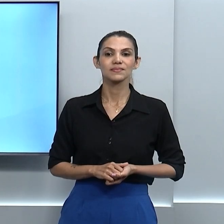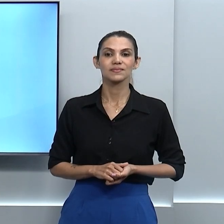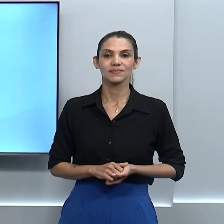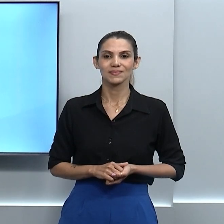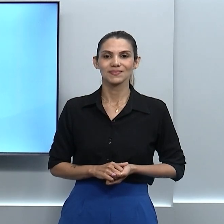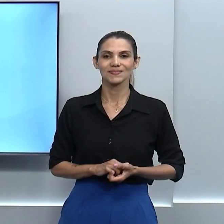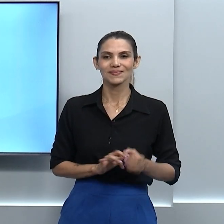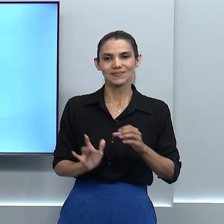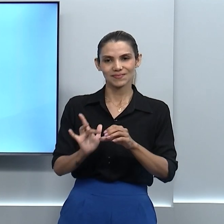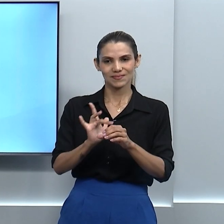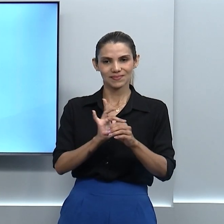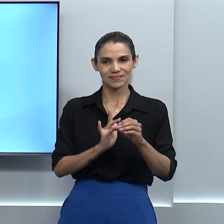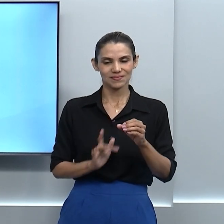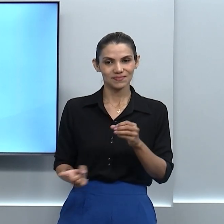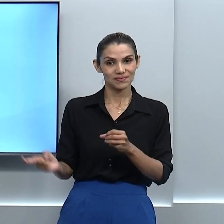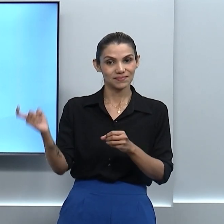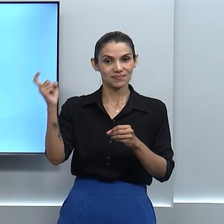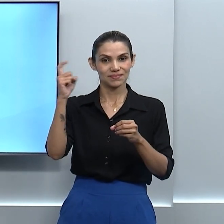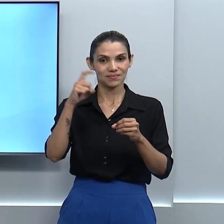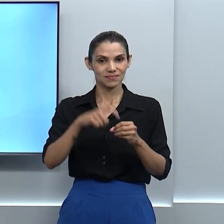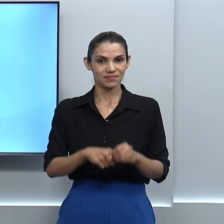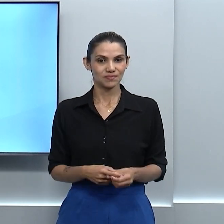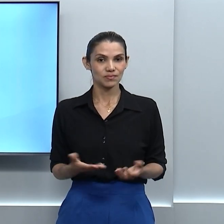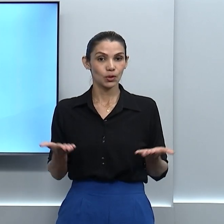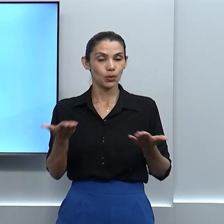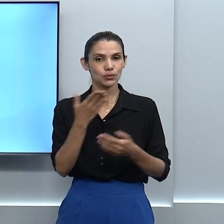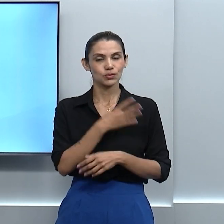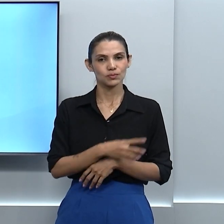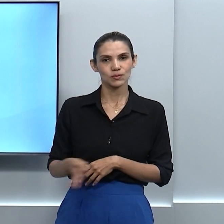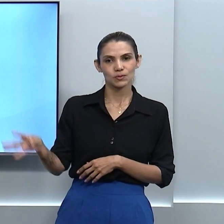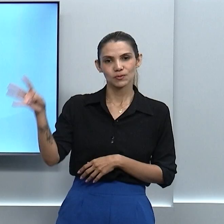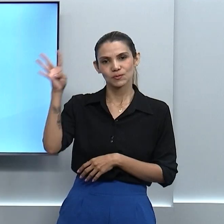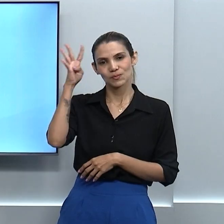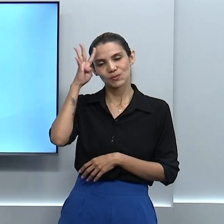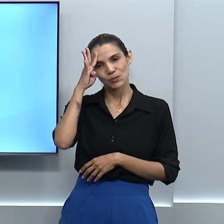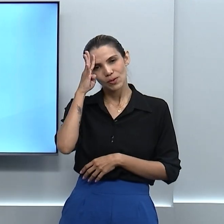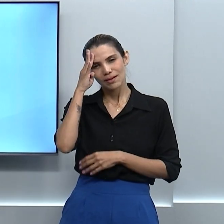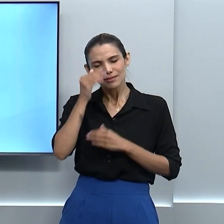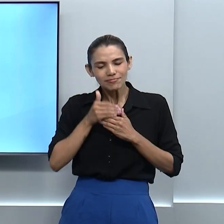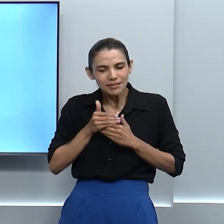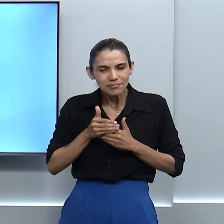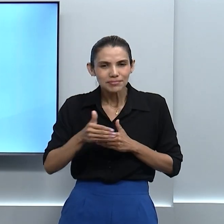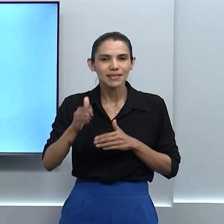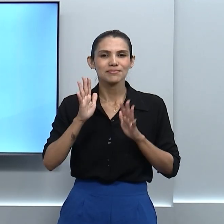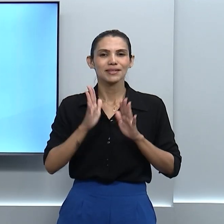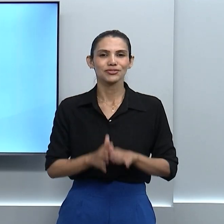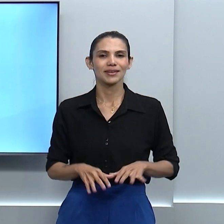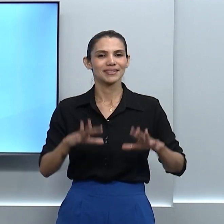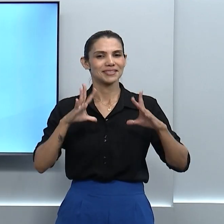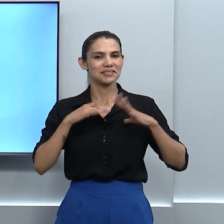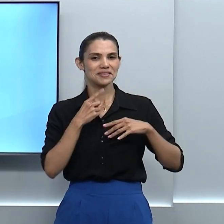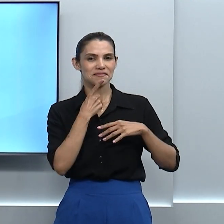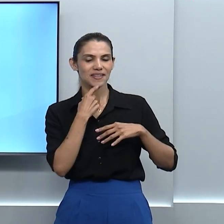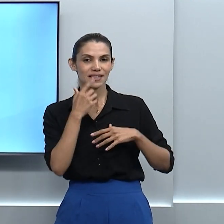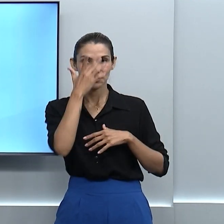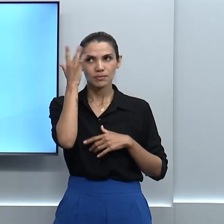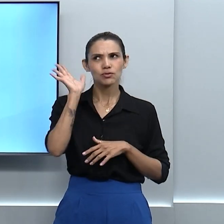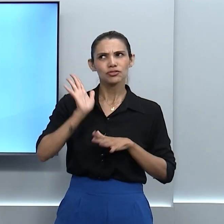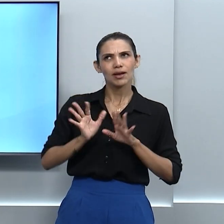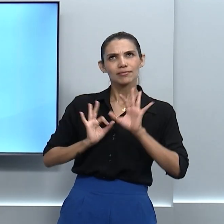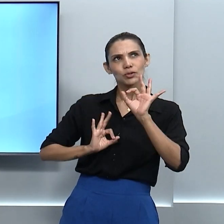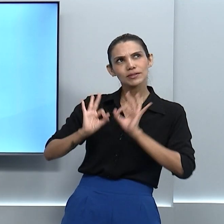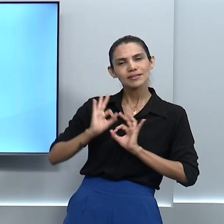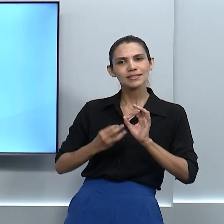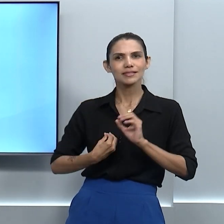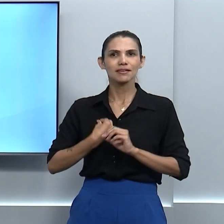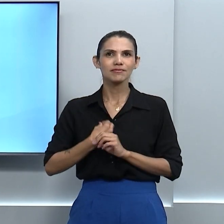Estamos de volta com Conexões dessa quarta-feira aí, pré-feriado, muita gente já se organizando para saber o que vai fazer, né,